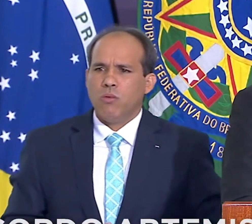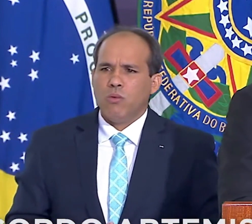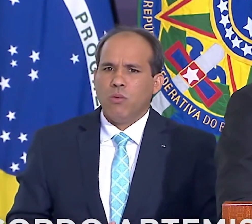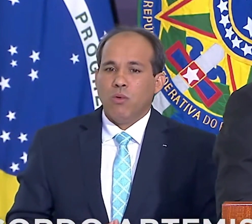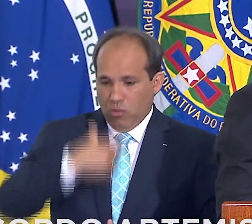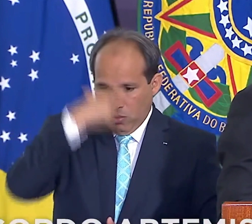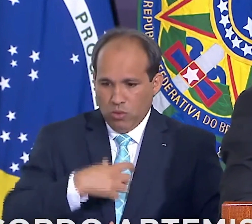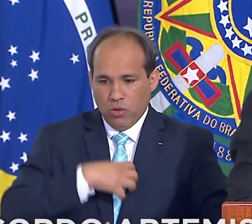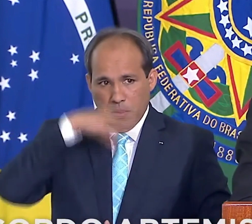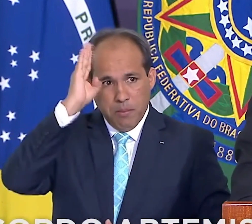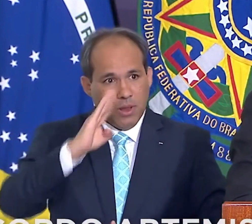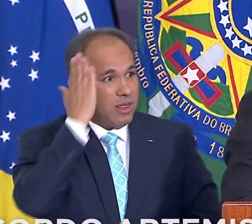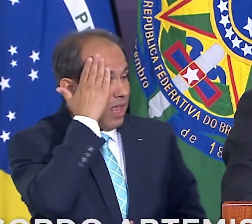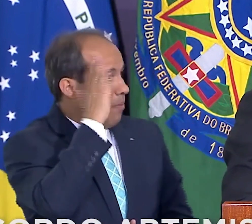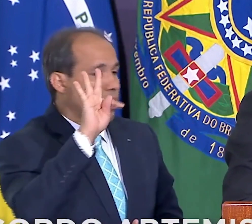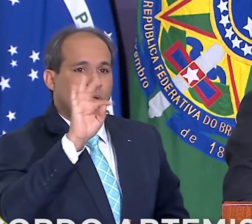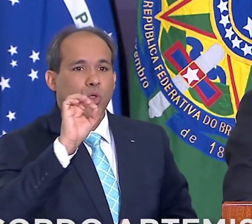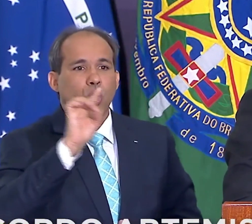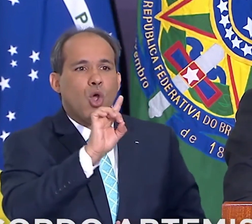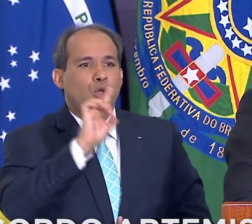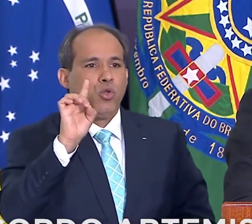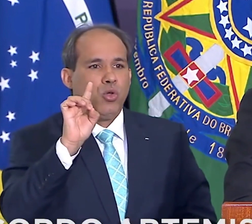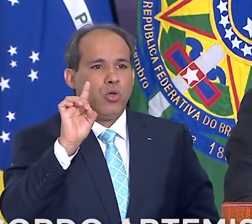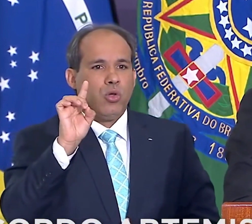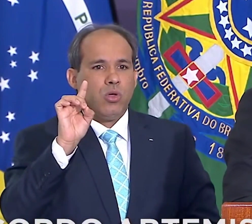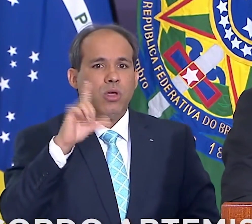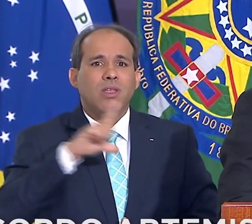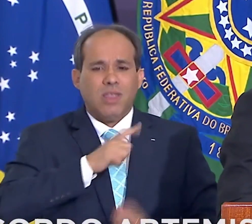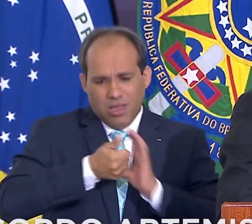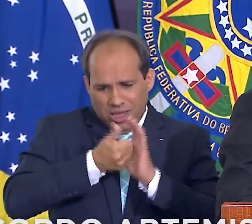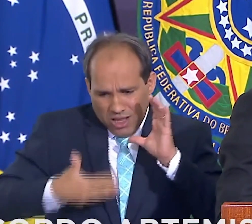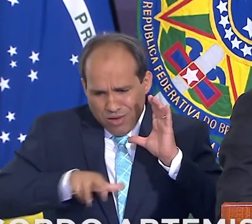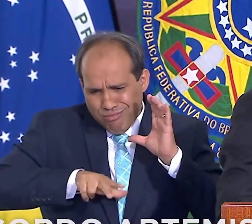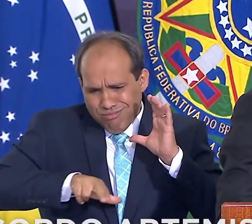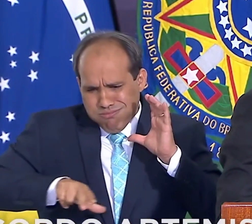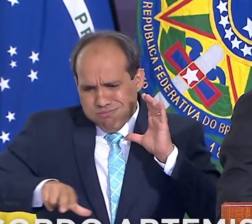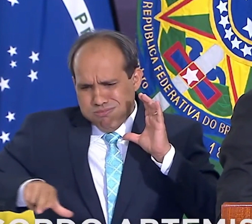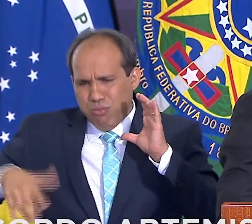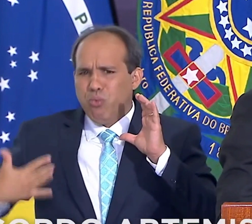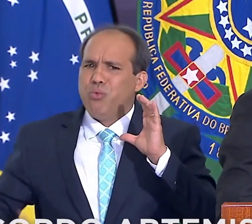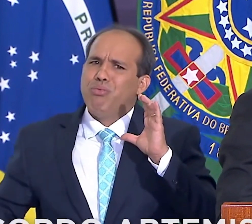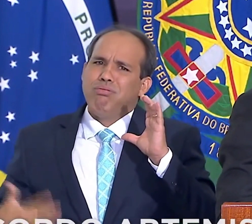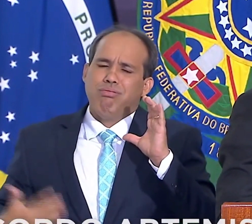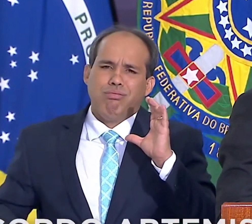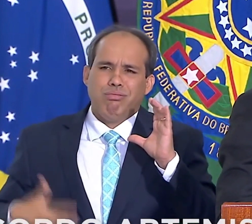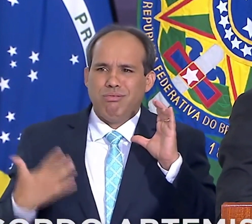O brasileiro, Todd Chapman, tem realmente características inimagináveis.